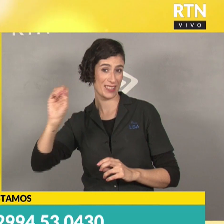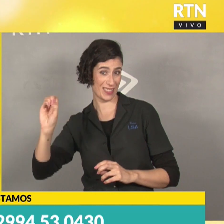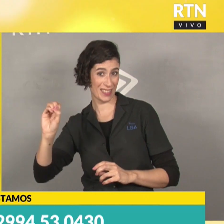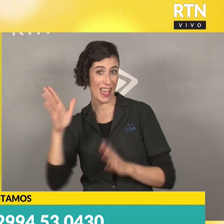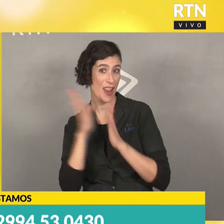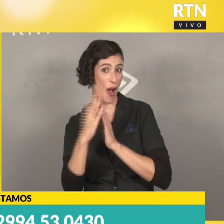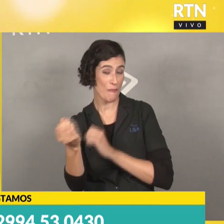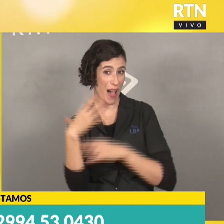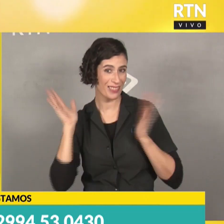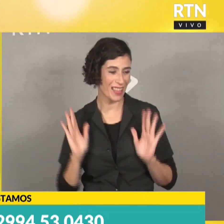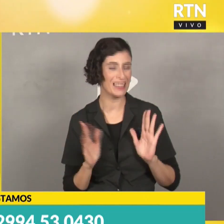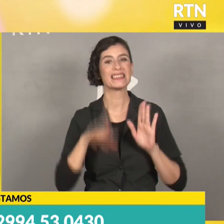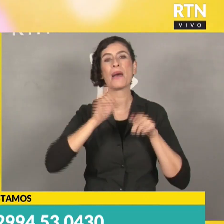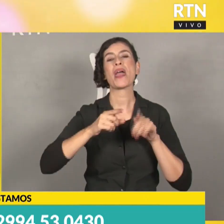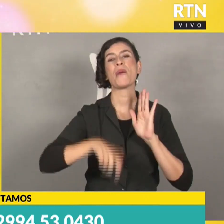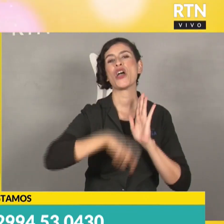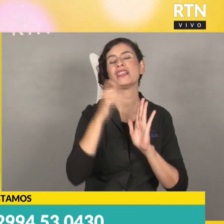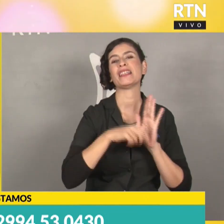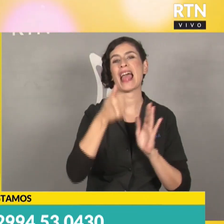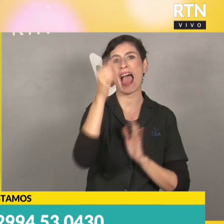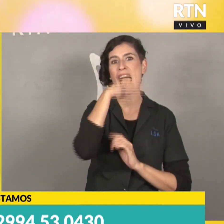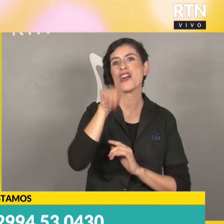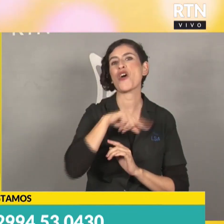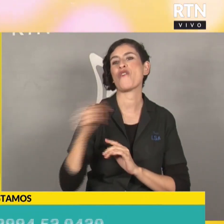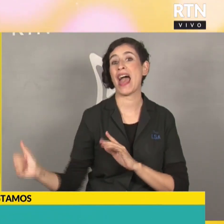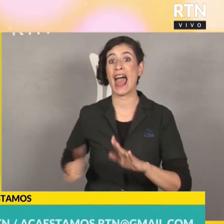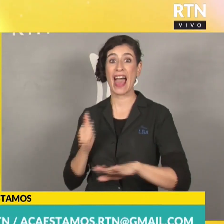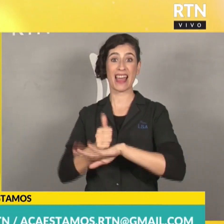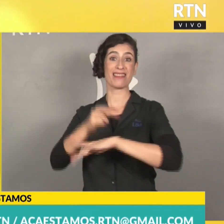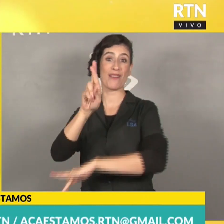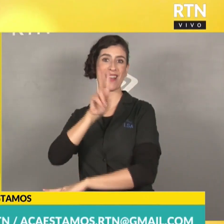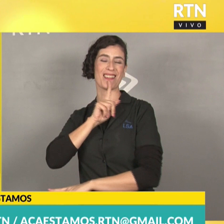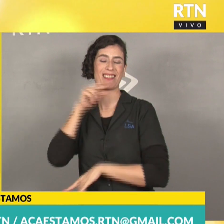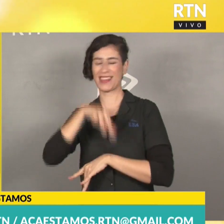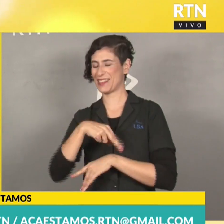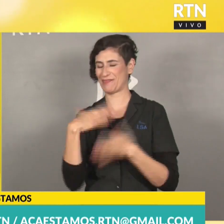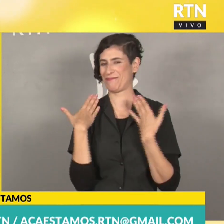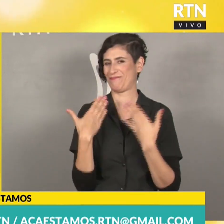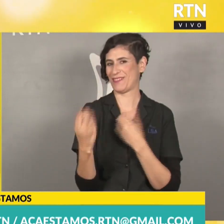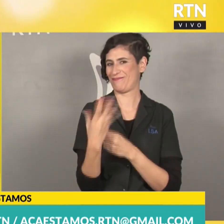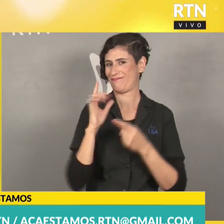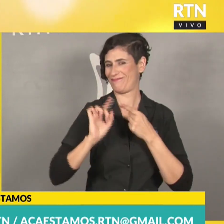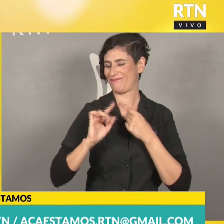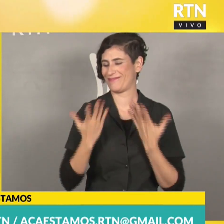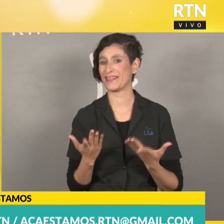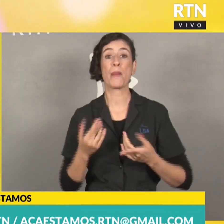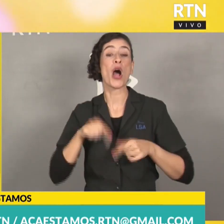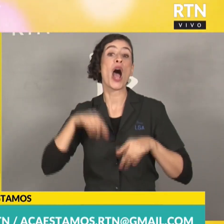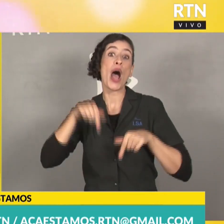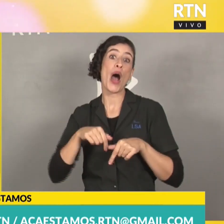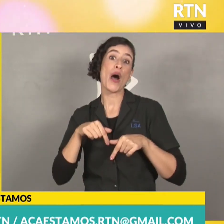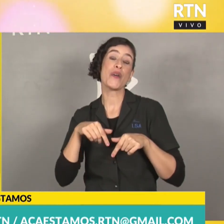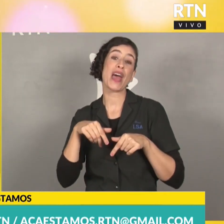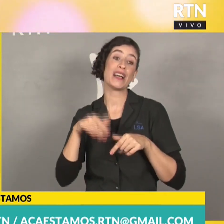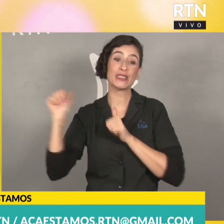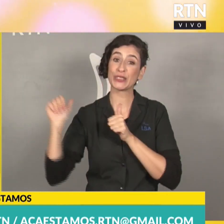2994-530-430 y por Instagram arroba acá estamos RTN para que se comuniquen con nosotros. Y nosotros seguimos. Ahora estoy